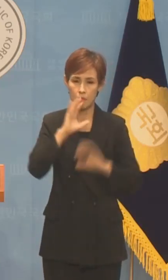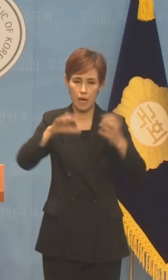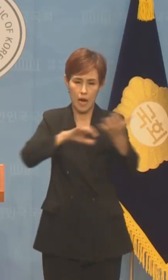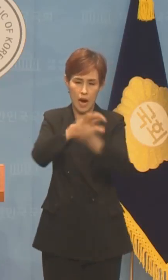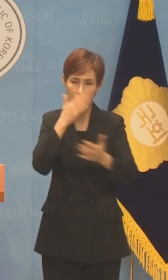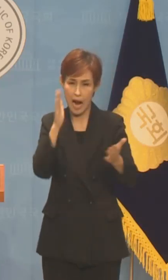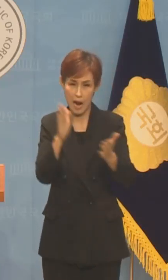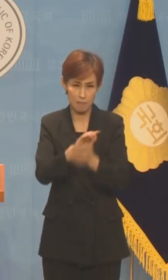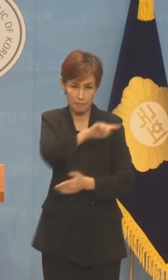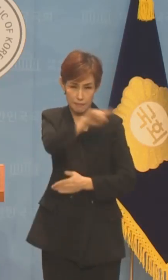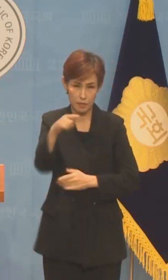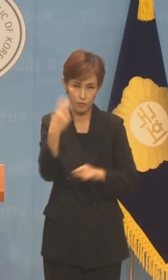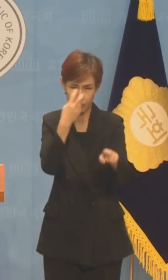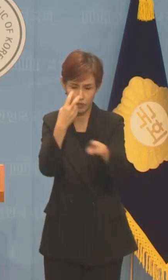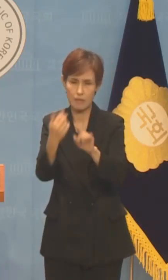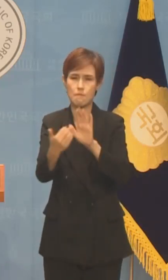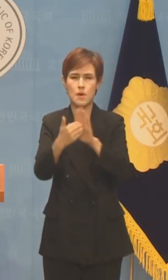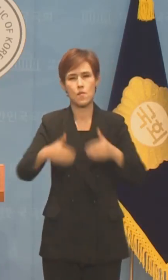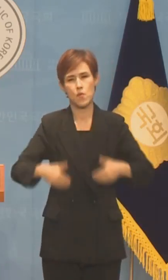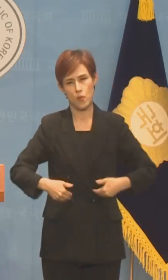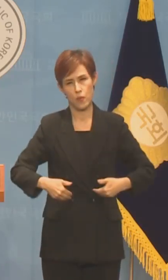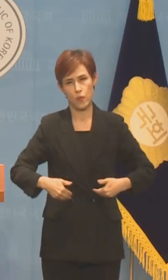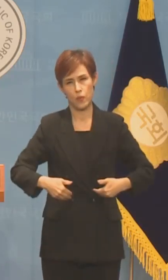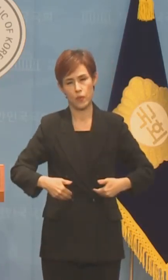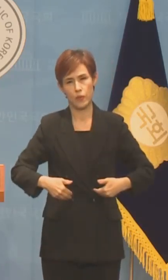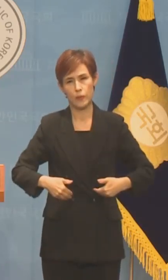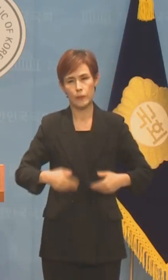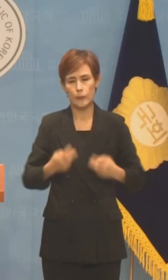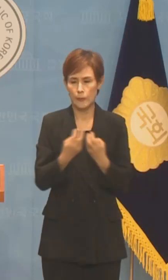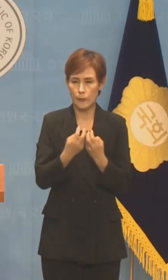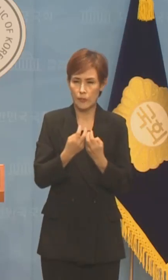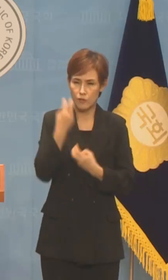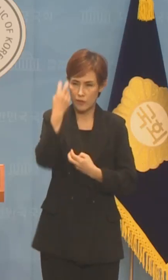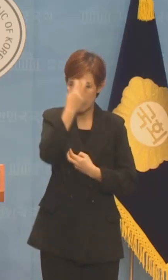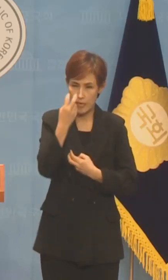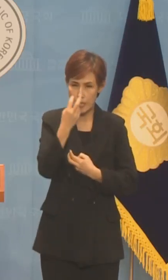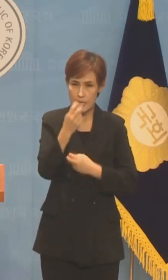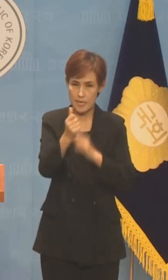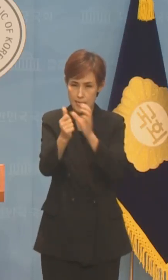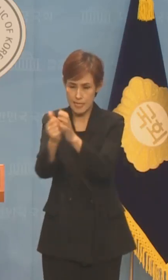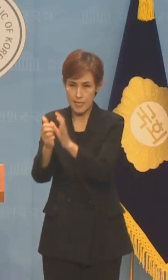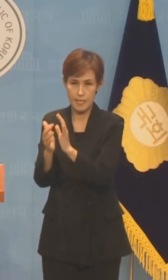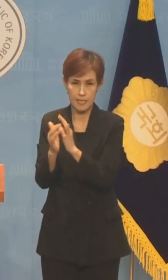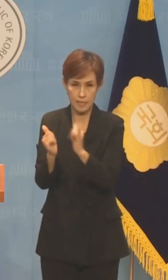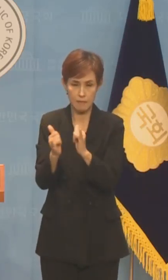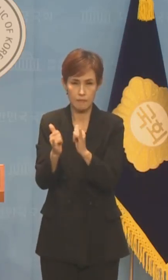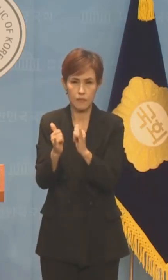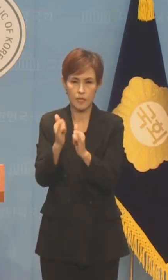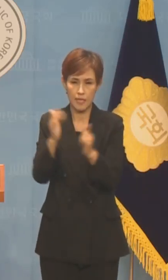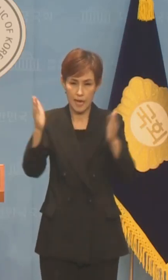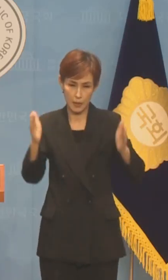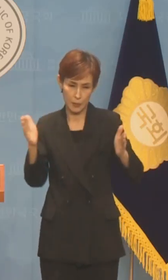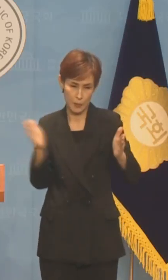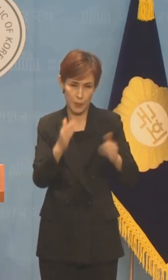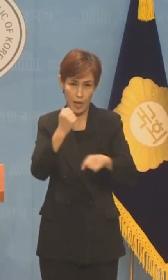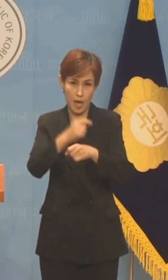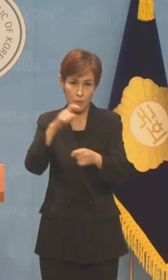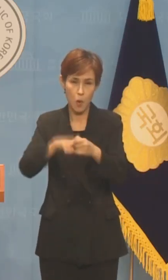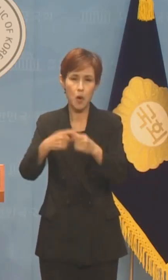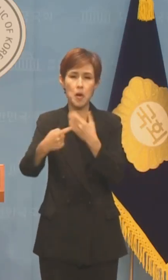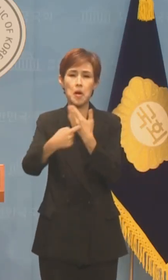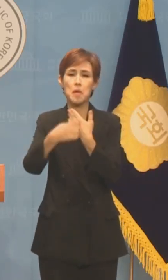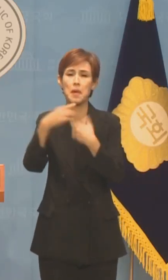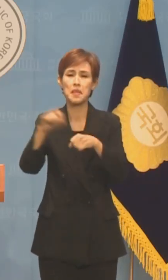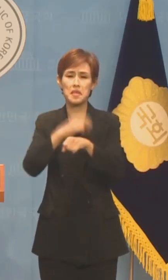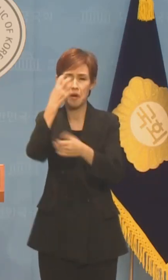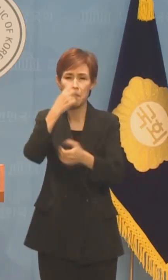잔당 수사는 막아야겠고 수사 인력과 기간을 대폭 축소한 무늬만 특검을